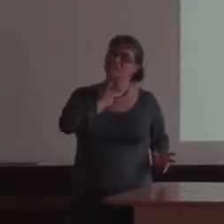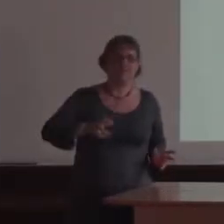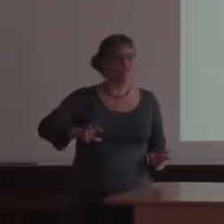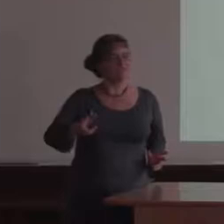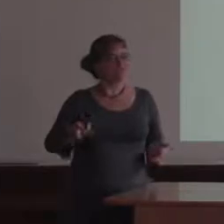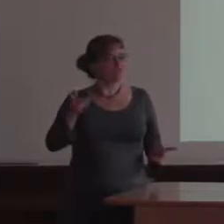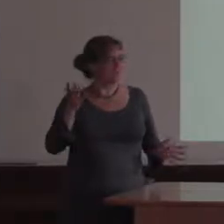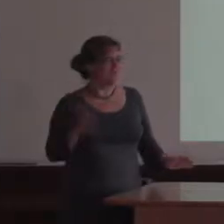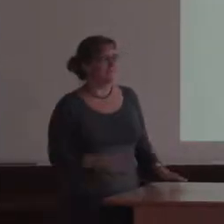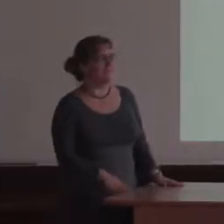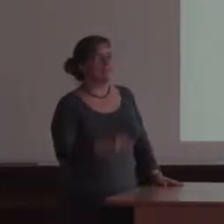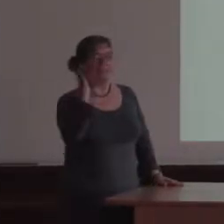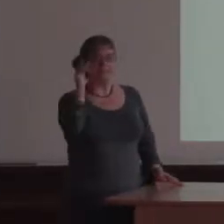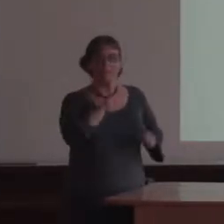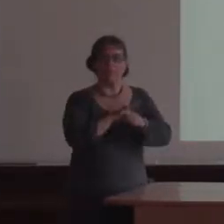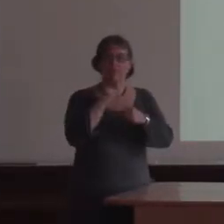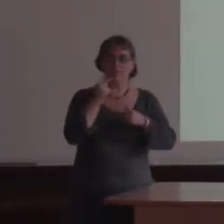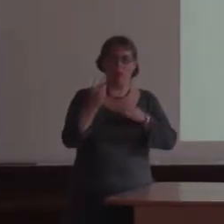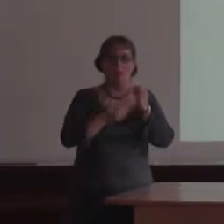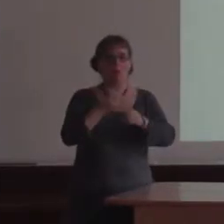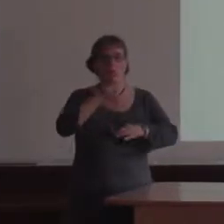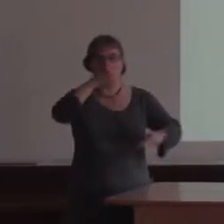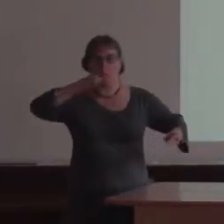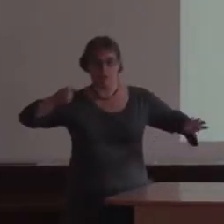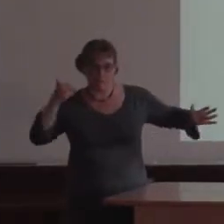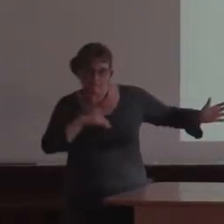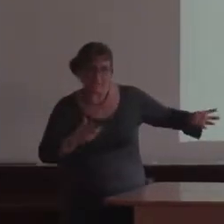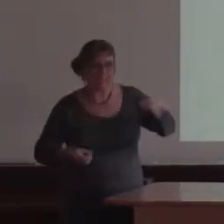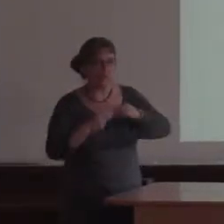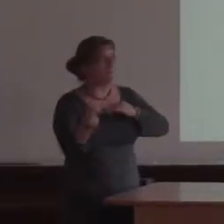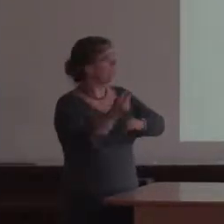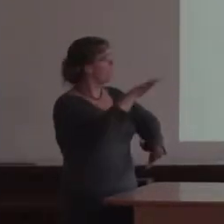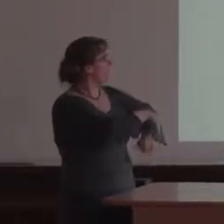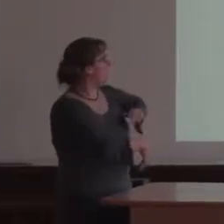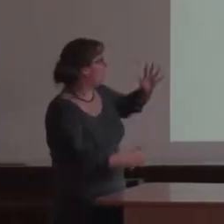dire si je parle pas fort, si je parle trop vite, si vous voyez pas les choses